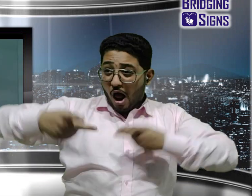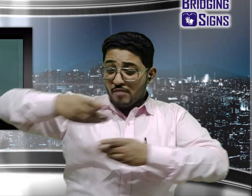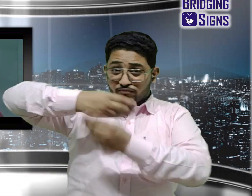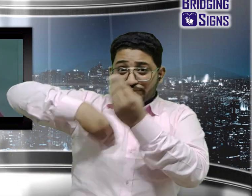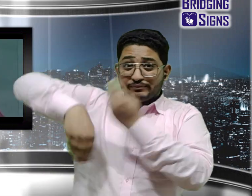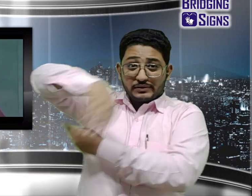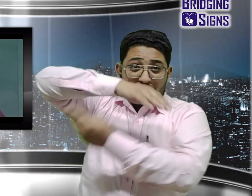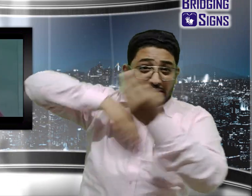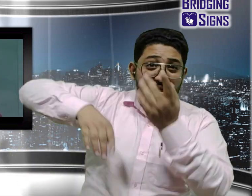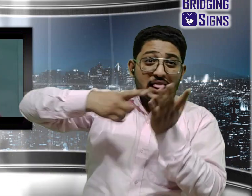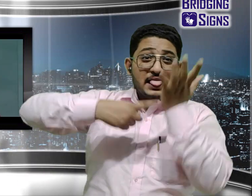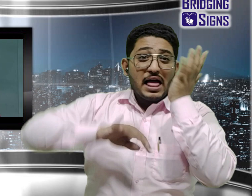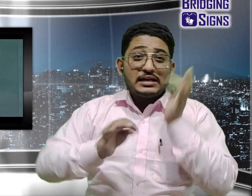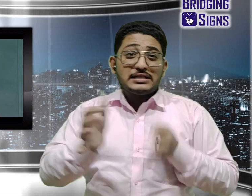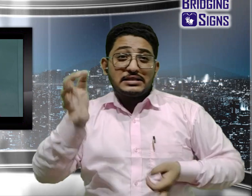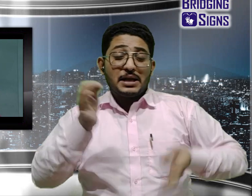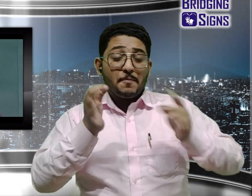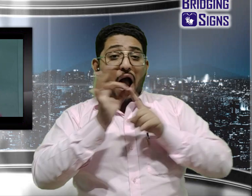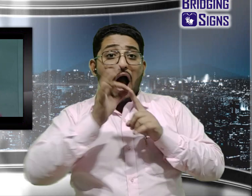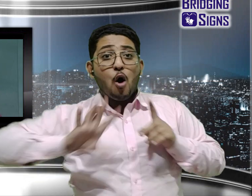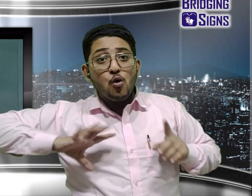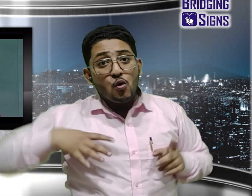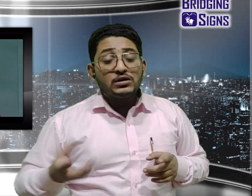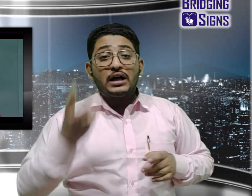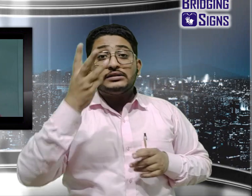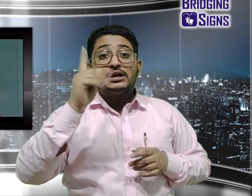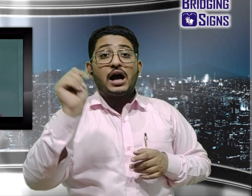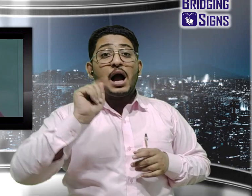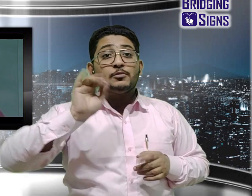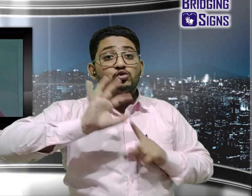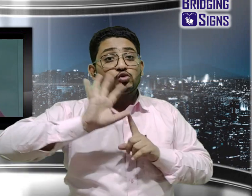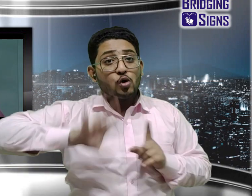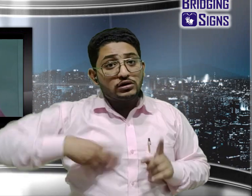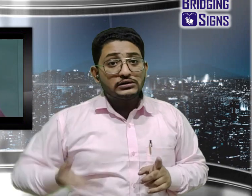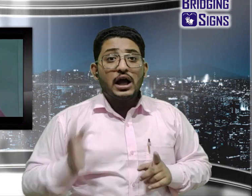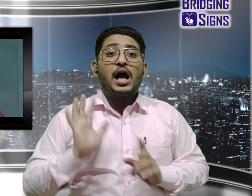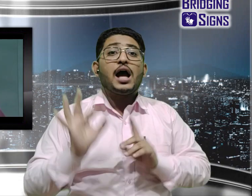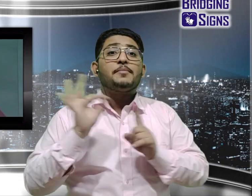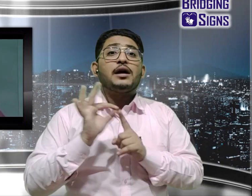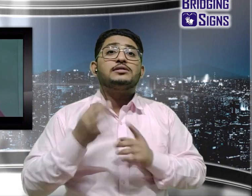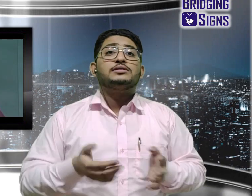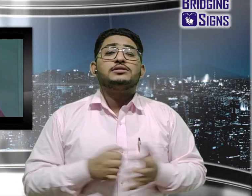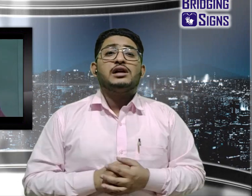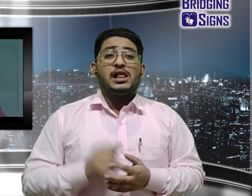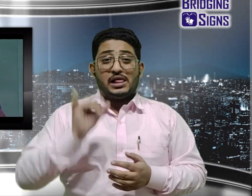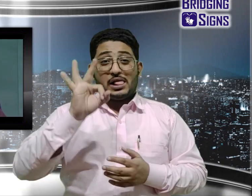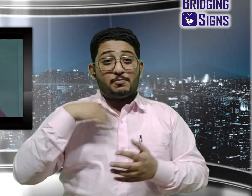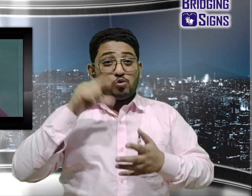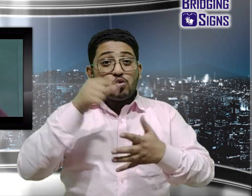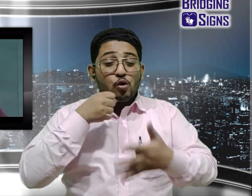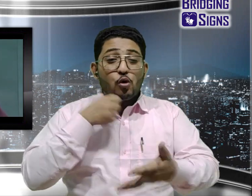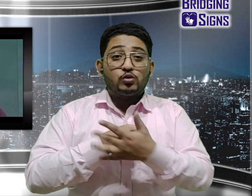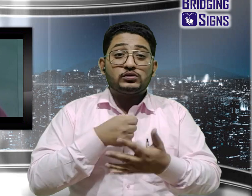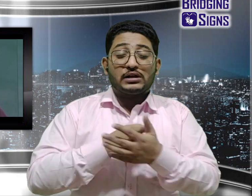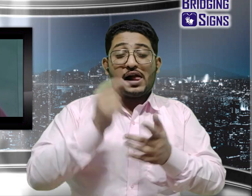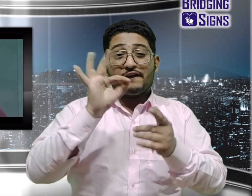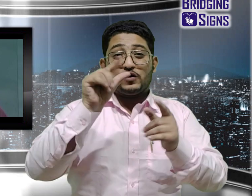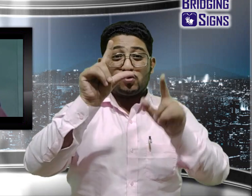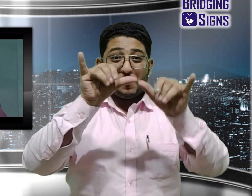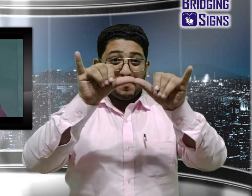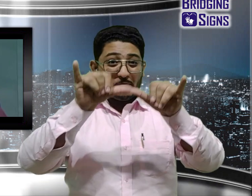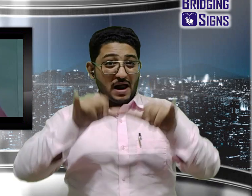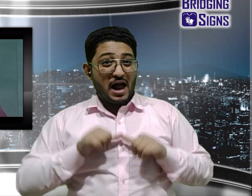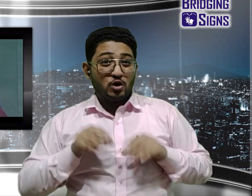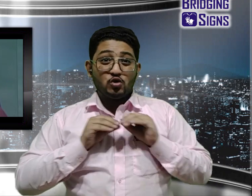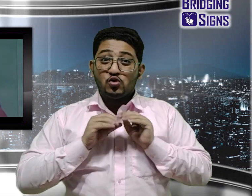कहाँ पैसे निकलते हैं, ज़ाया होते हैं। हमारा काम है अगर हम इस प्रोक्योरमेंट प्रोसेस को लेके इसको